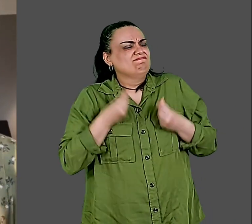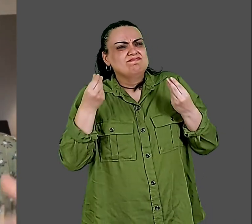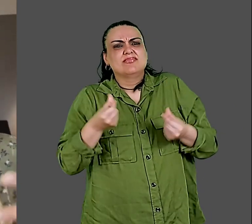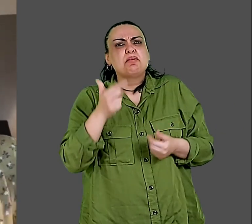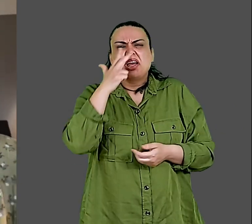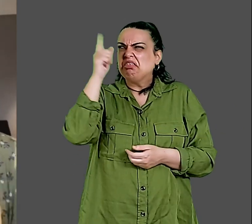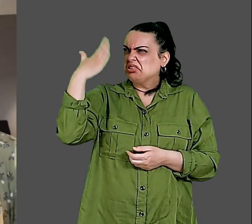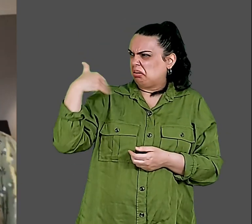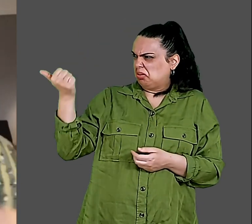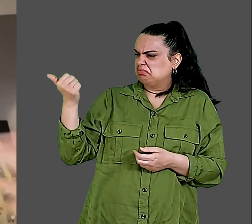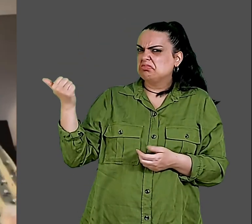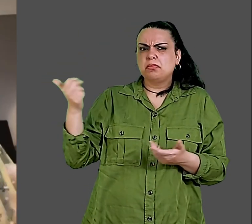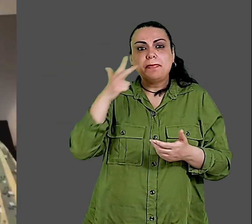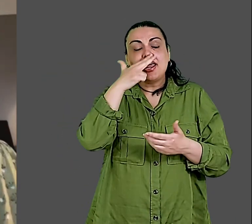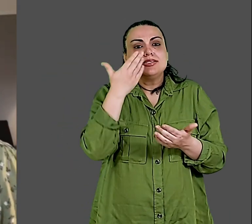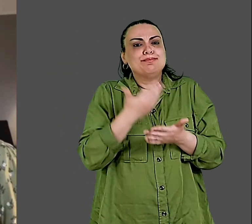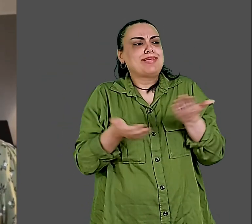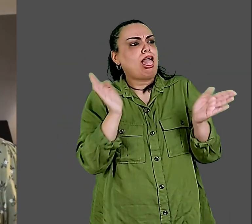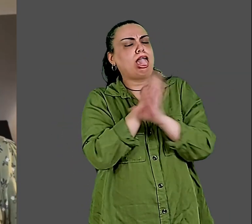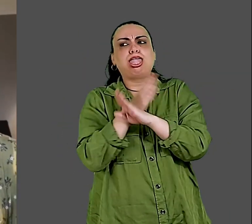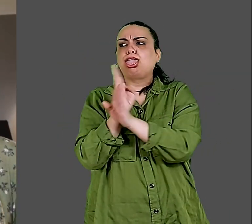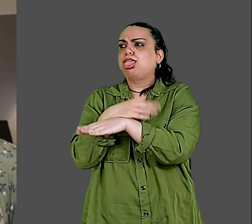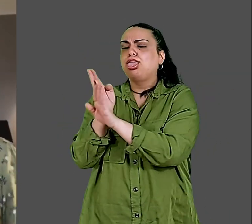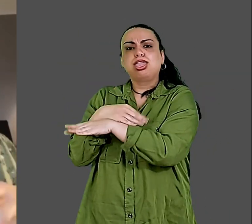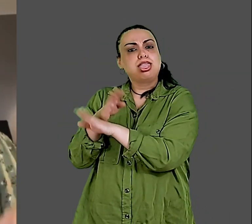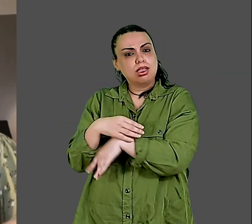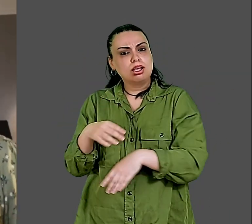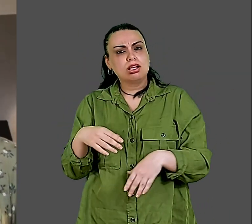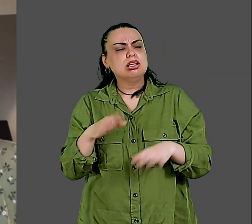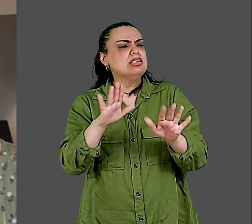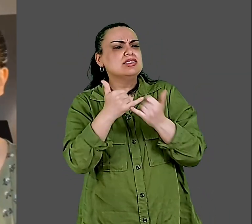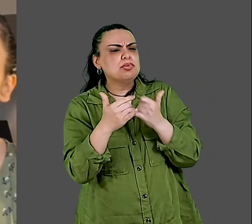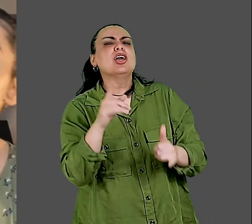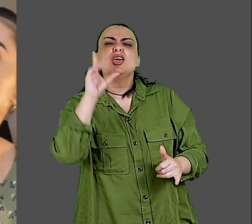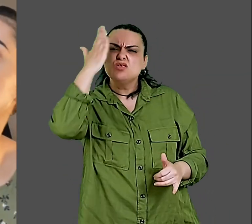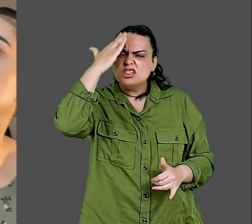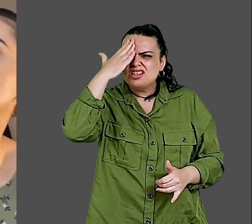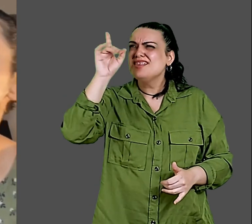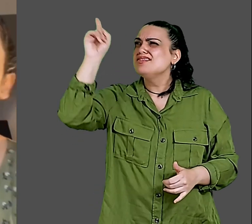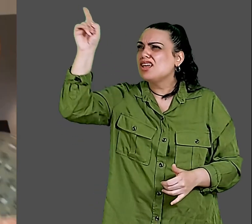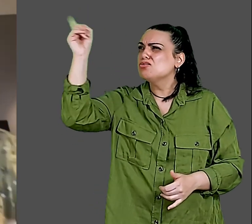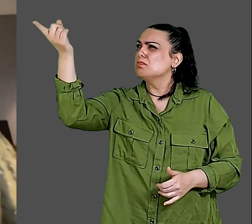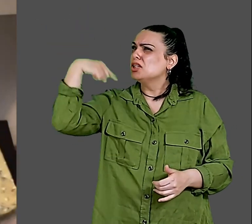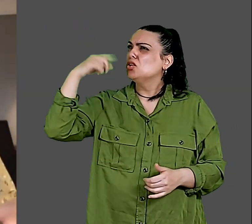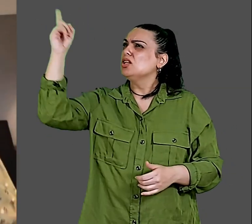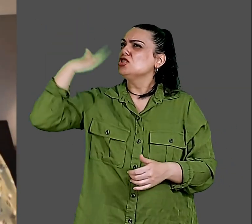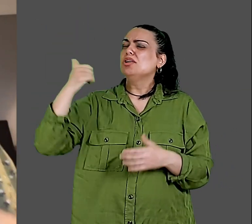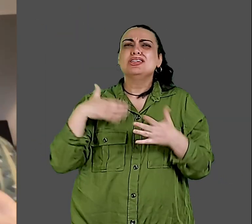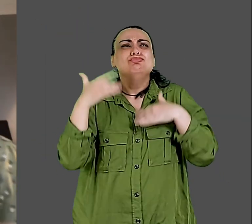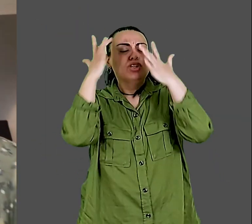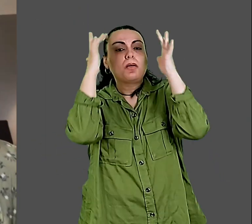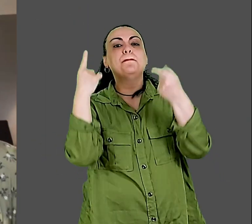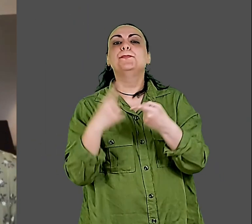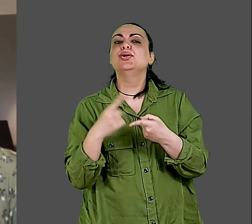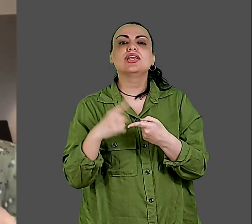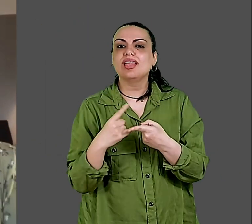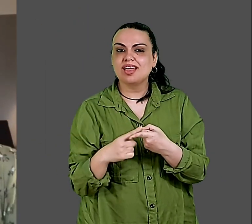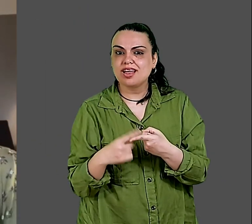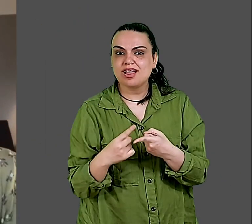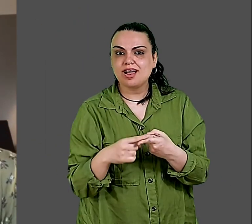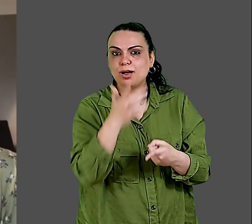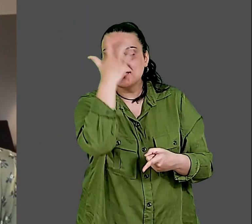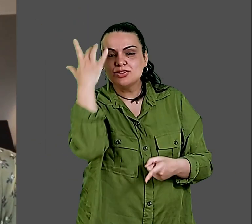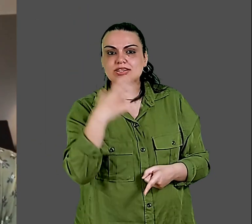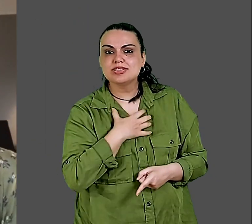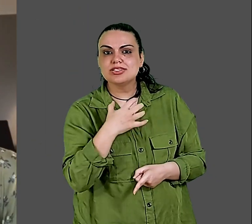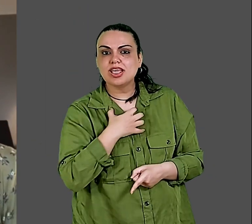Deus porque tá perdido. E tem gente que se sente assim perdido. Camila, eu sei que Deus tem uma obra, mas eu não sei qual eu tô, né? Por que a